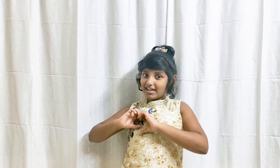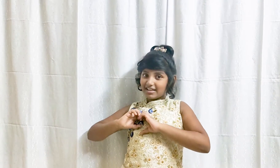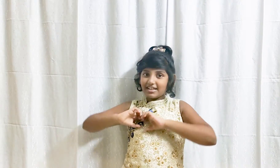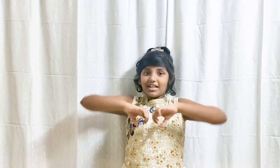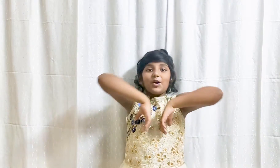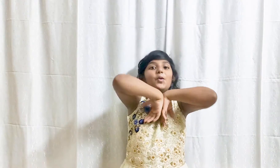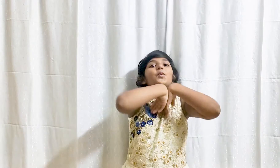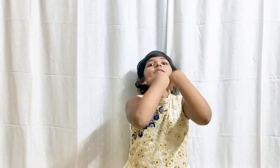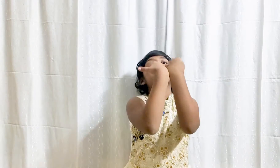இருதயங்களில்